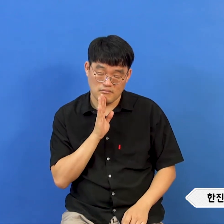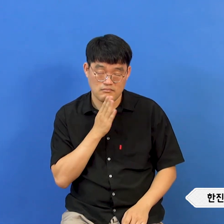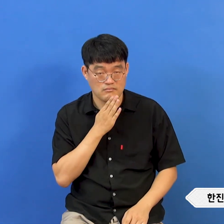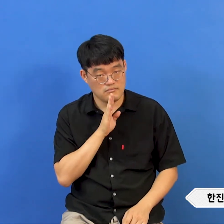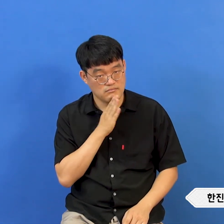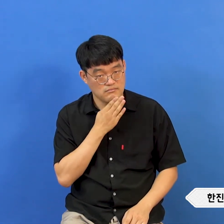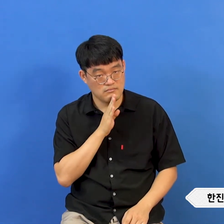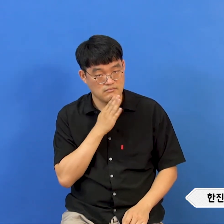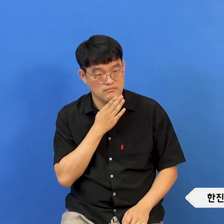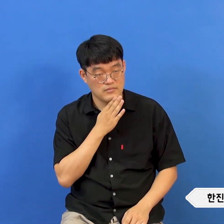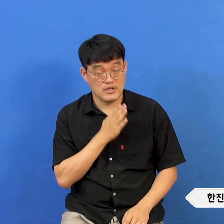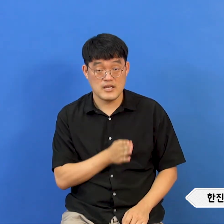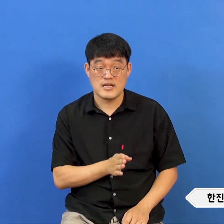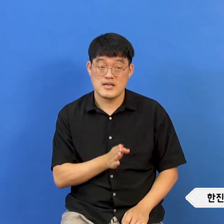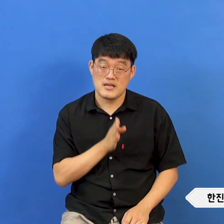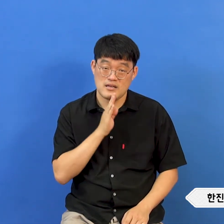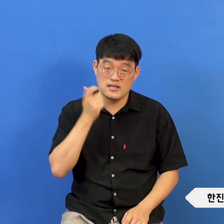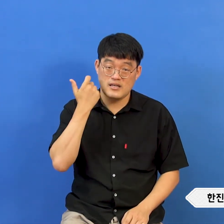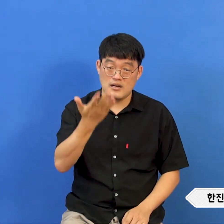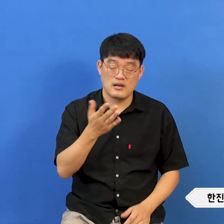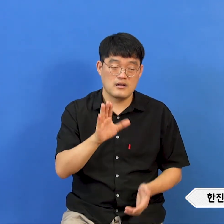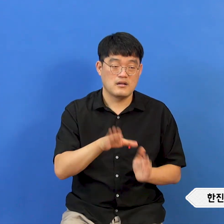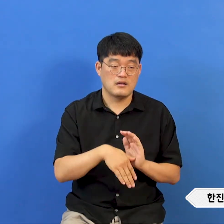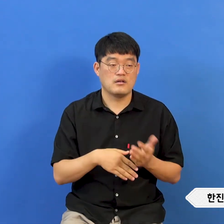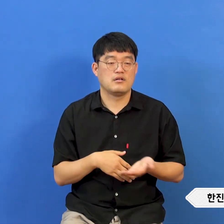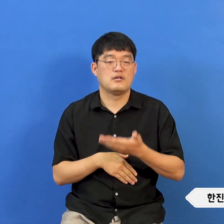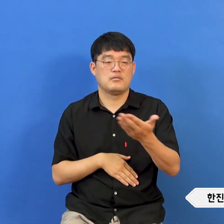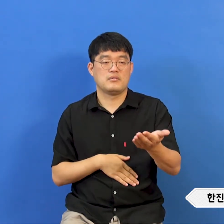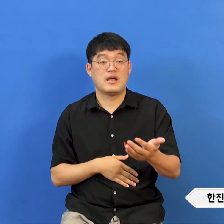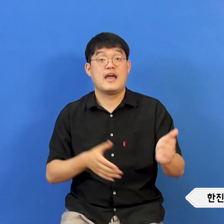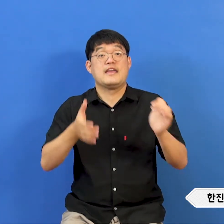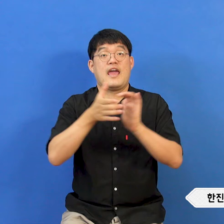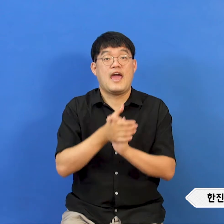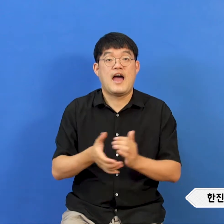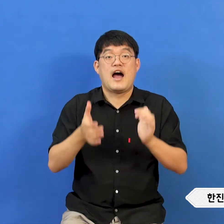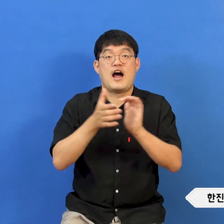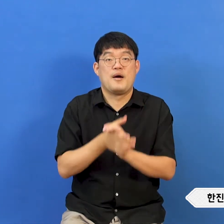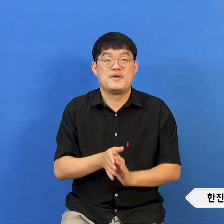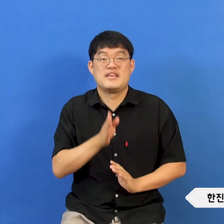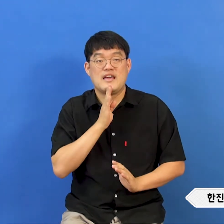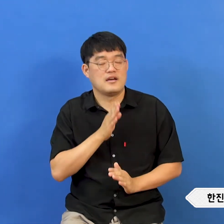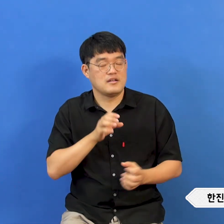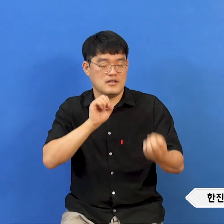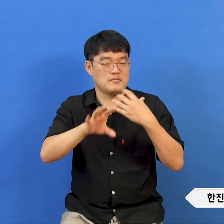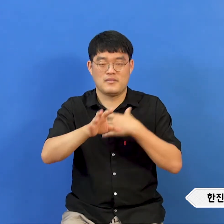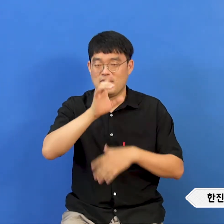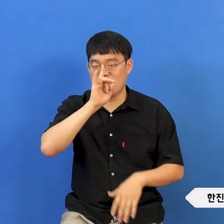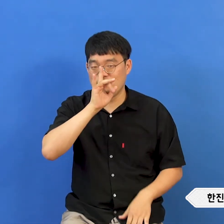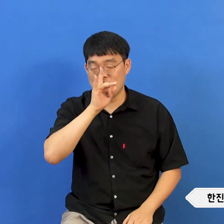오늘은 제가 맞습니까? 물을 때 쉽게 예, 아멘 하면 안 됩니다. 잘 함정이 있을 수 있습니다.